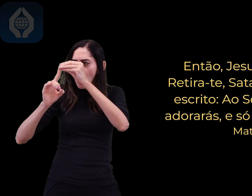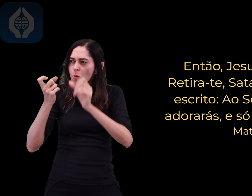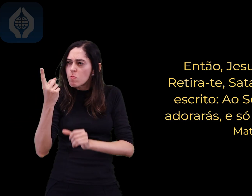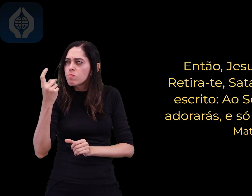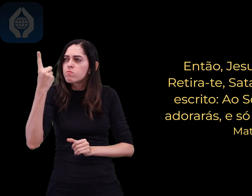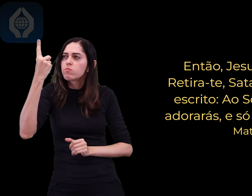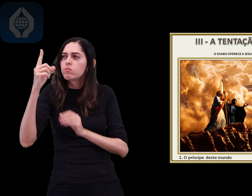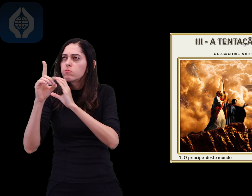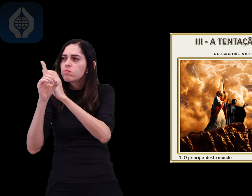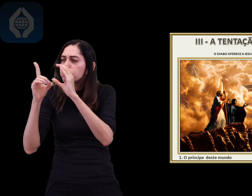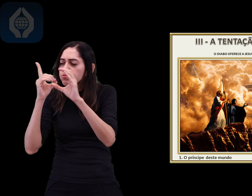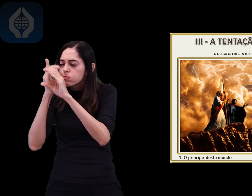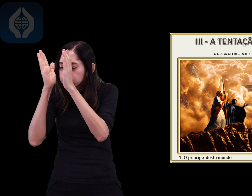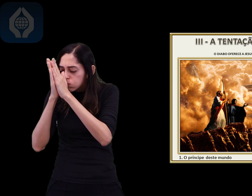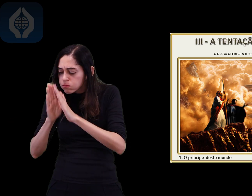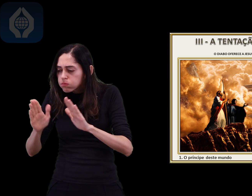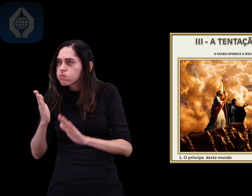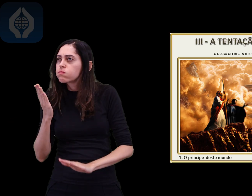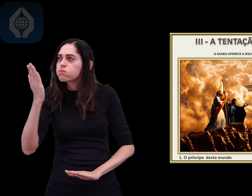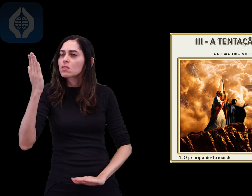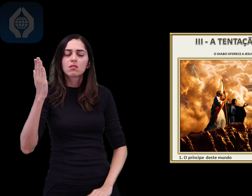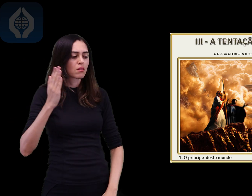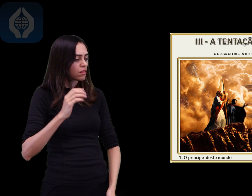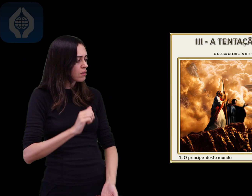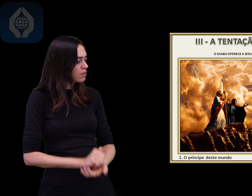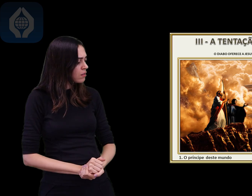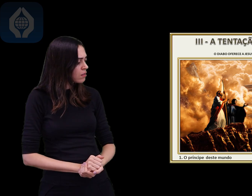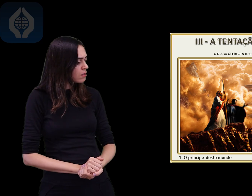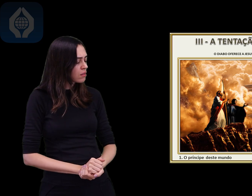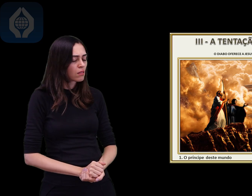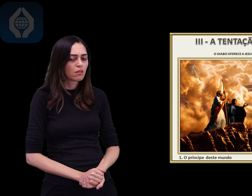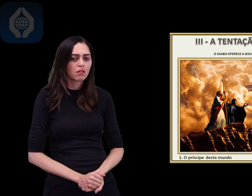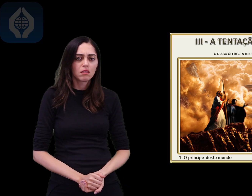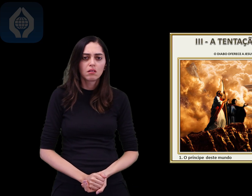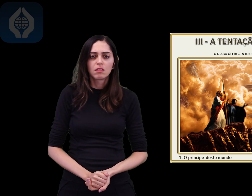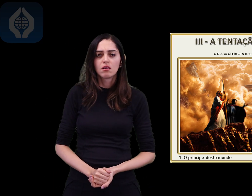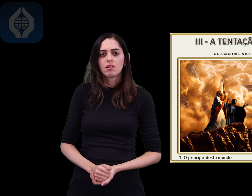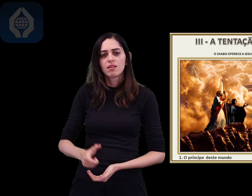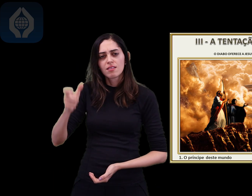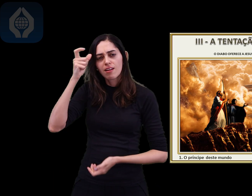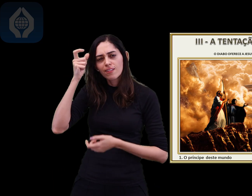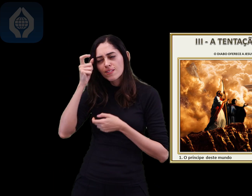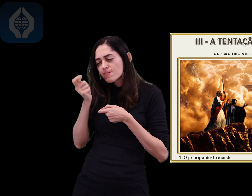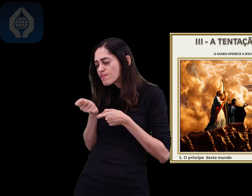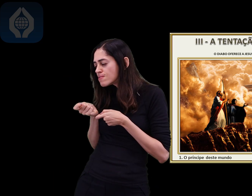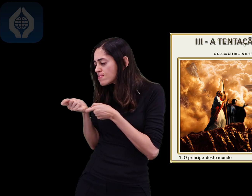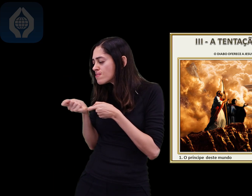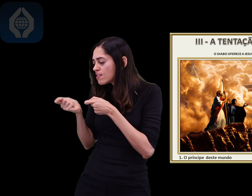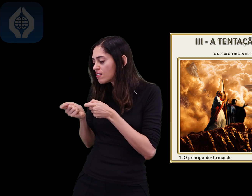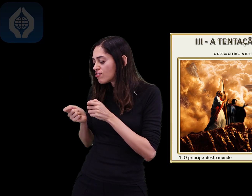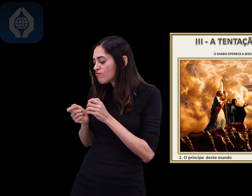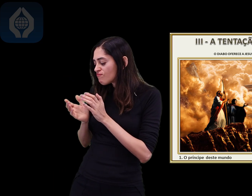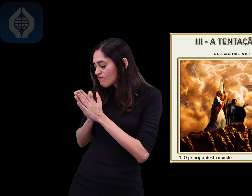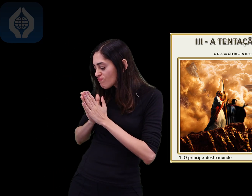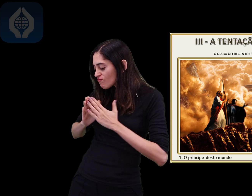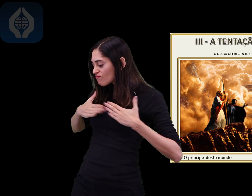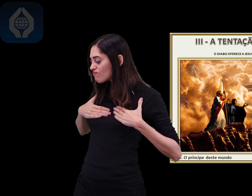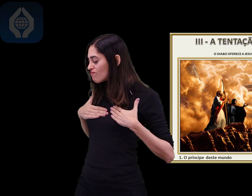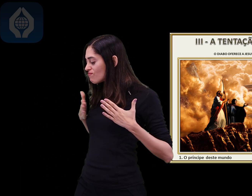culto. Satanás tentou fazer Jesus adorá-lo. No princípio, Satanás tentou tomar a